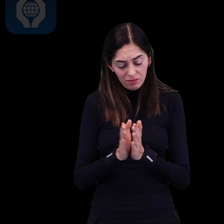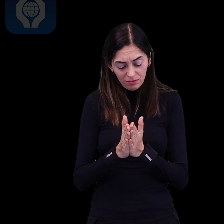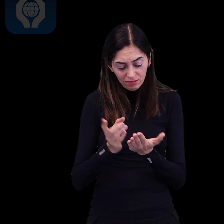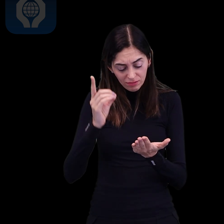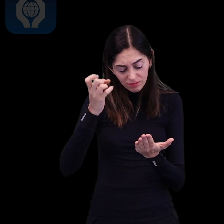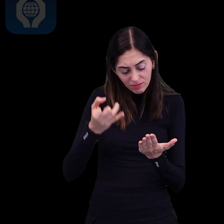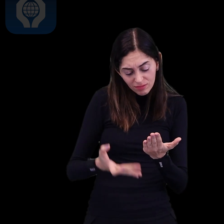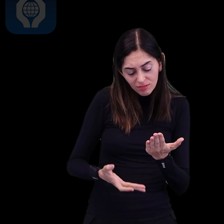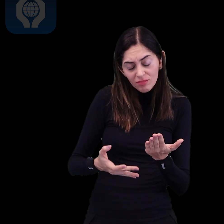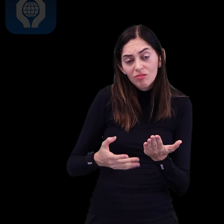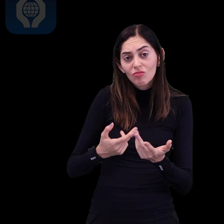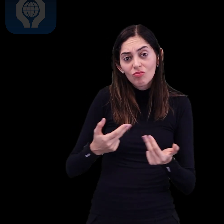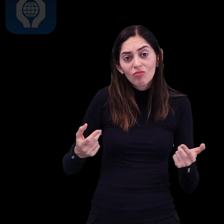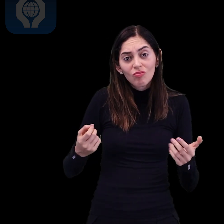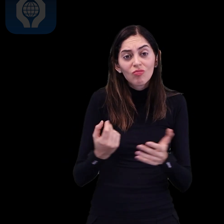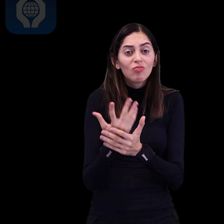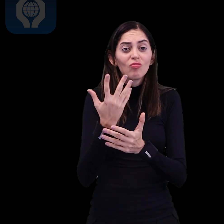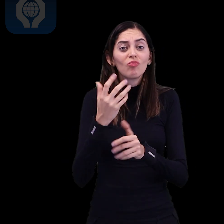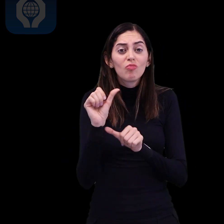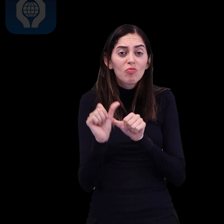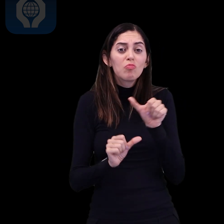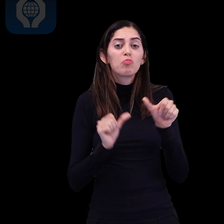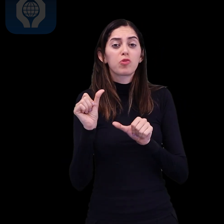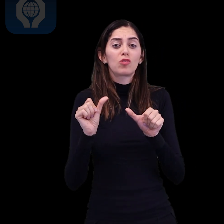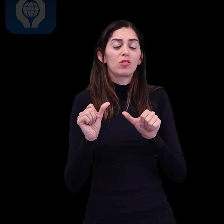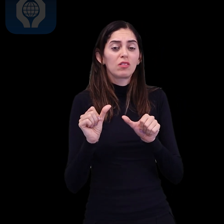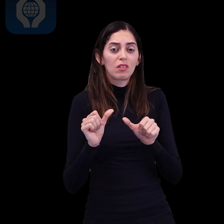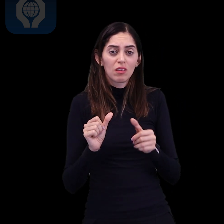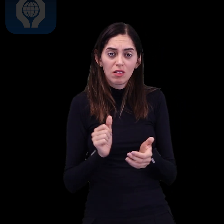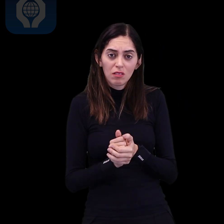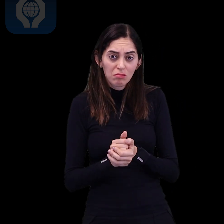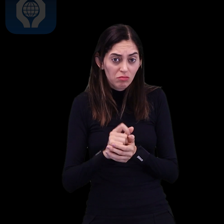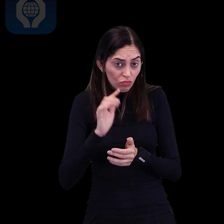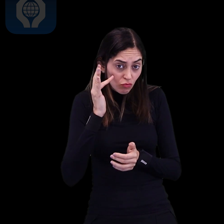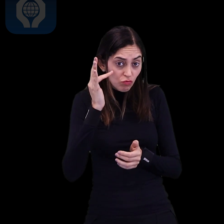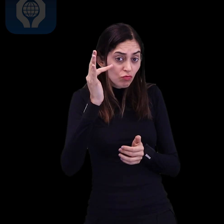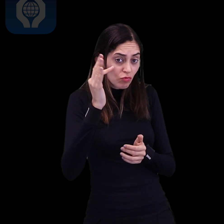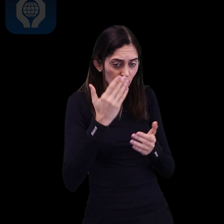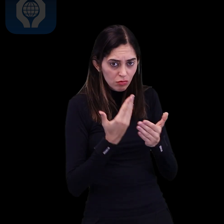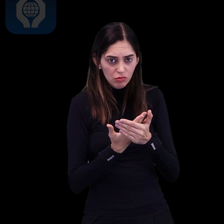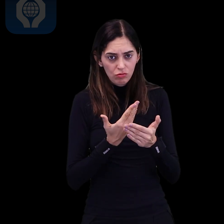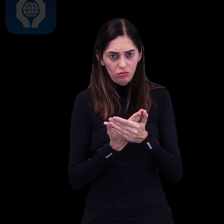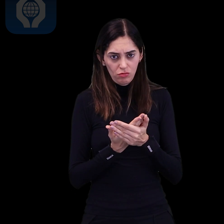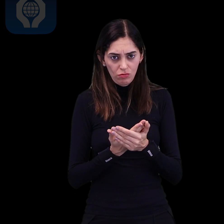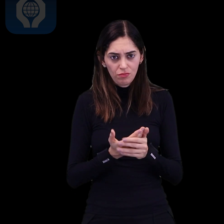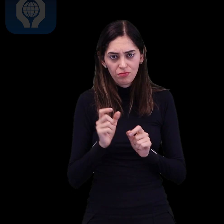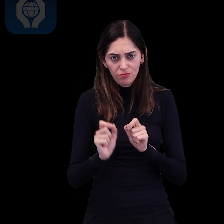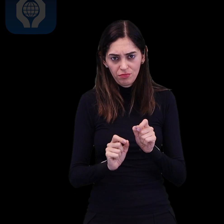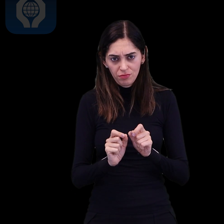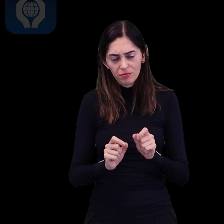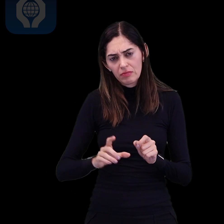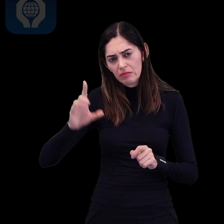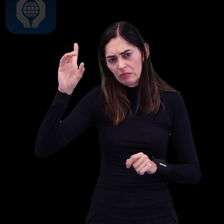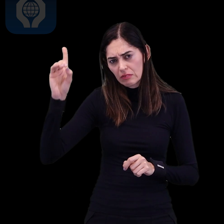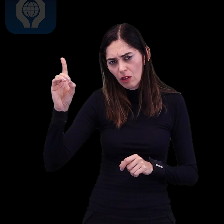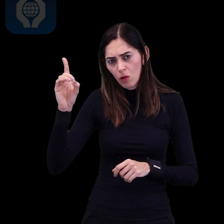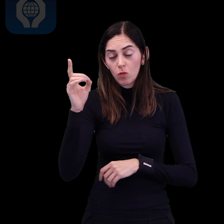conta exatamente o que aconteceu para mudar tudo. Estudaremos isso mais adiante. Deus plantou duas árvores